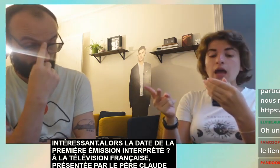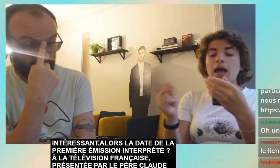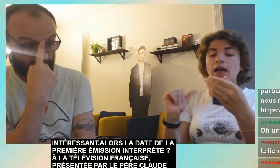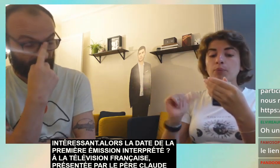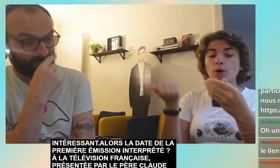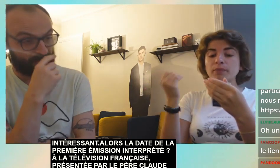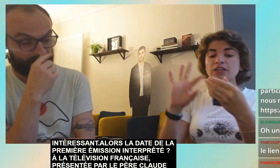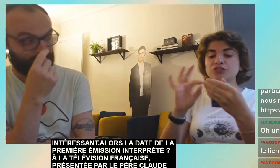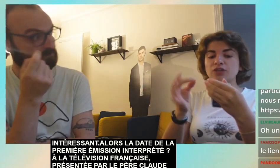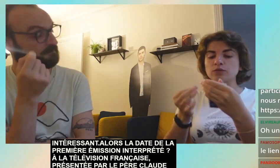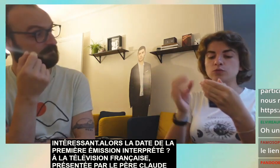à la première chaîne de